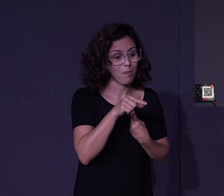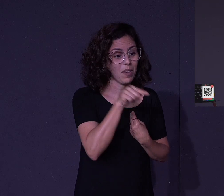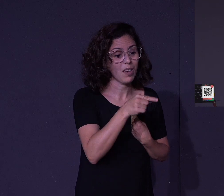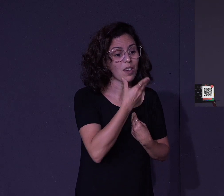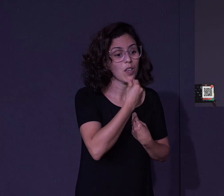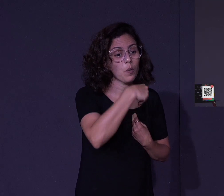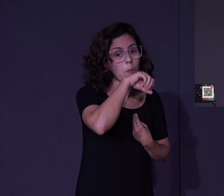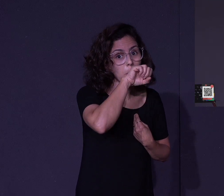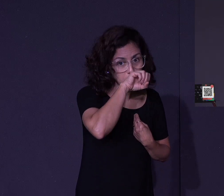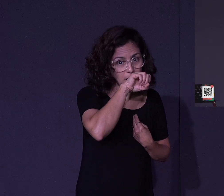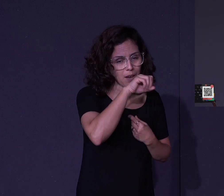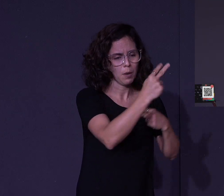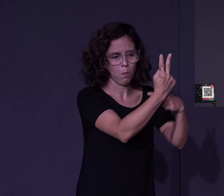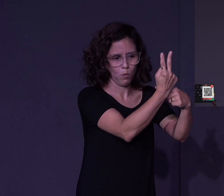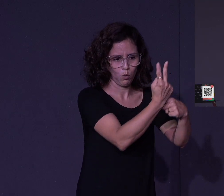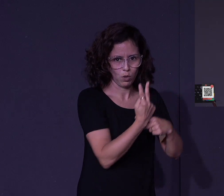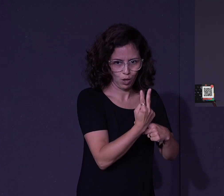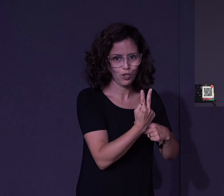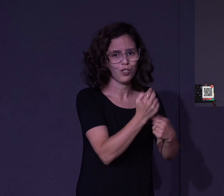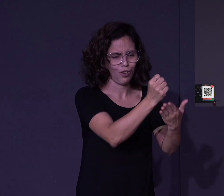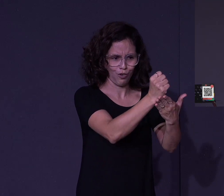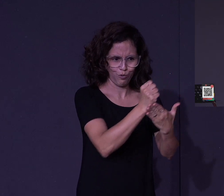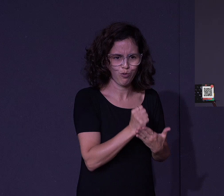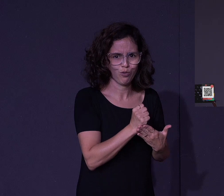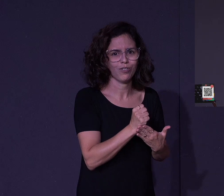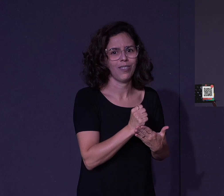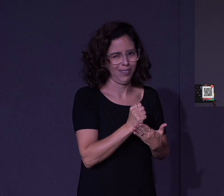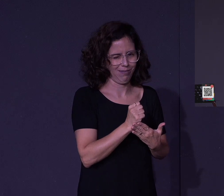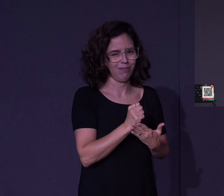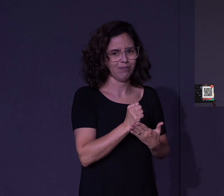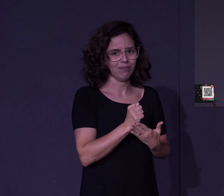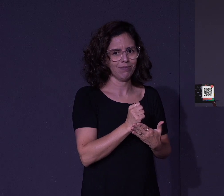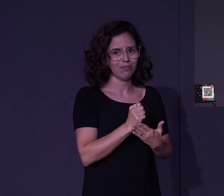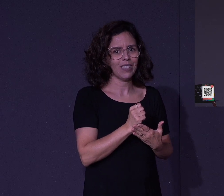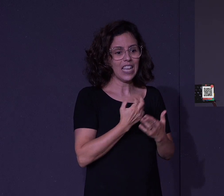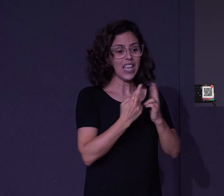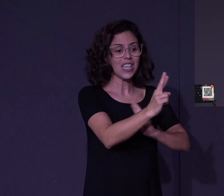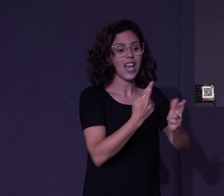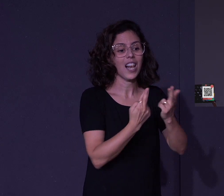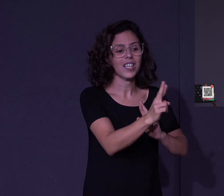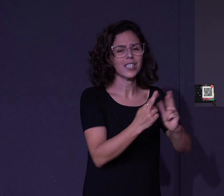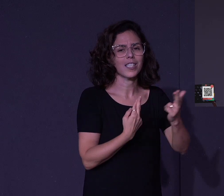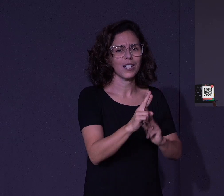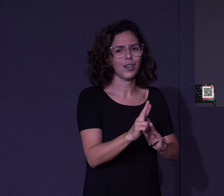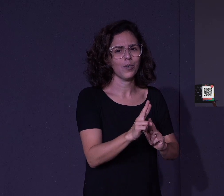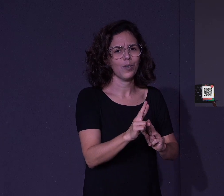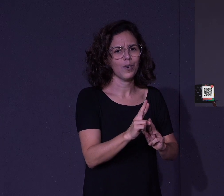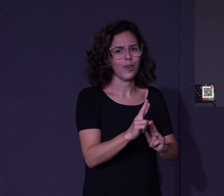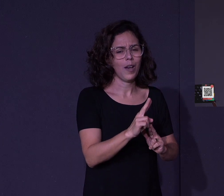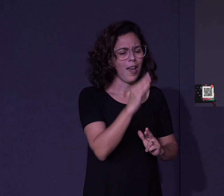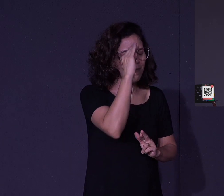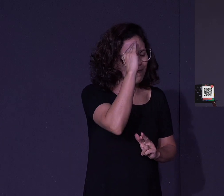E a relação paterna na vida das crianças é de uma influência total na relação com Deus.